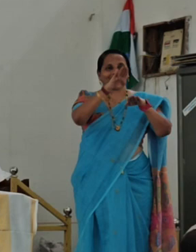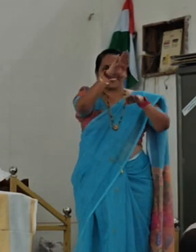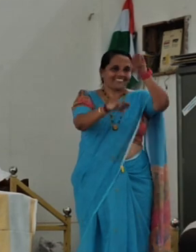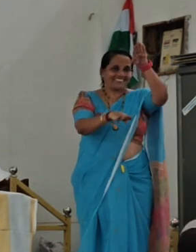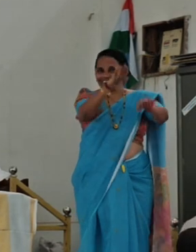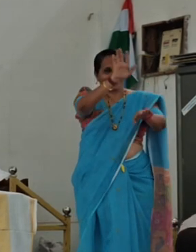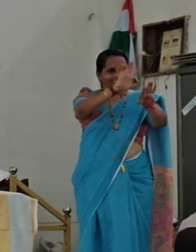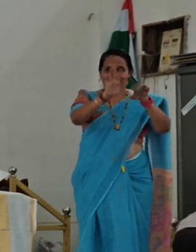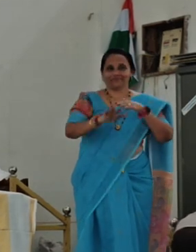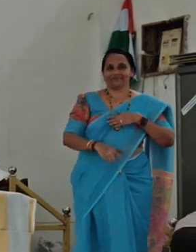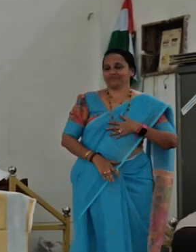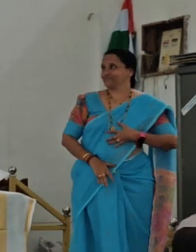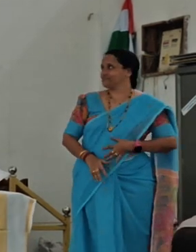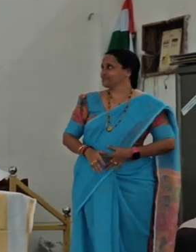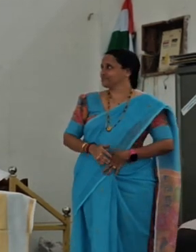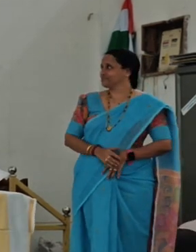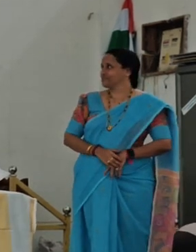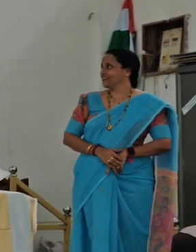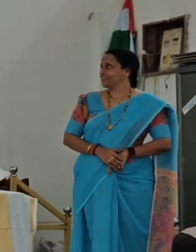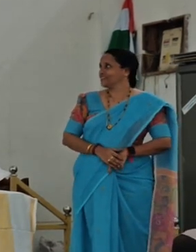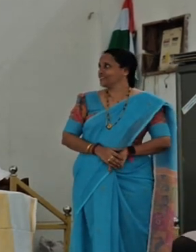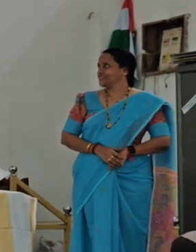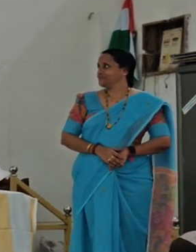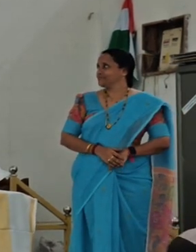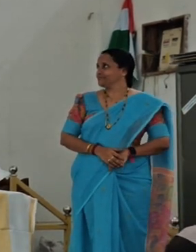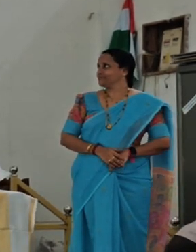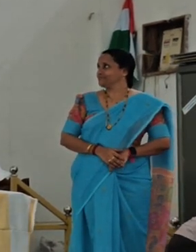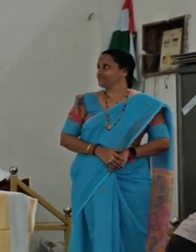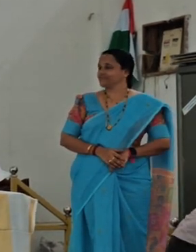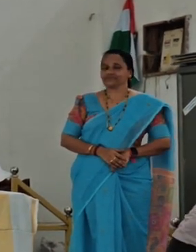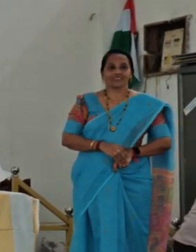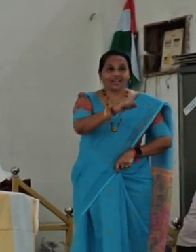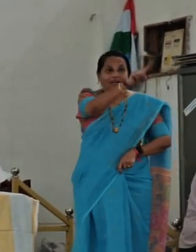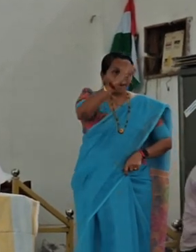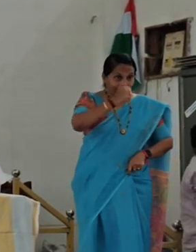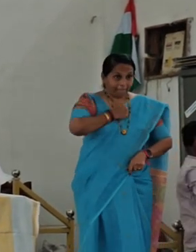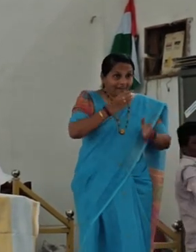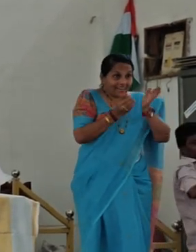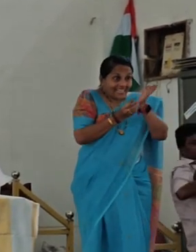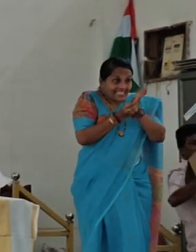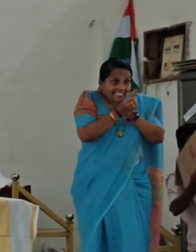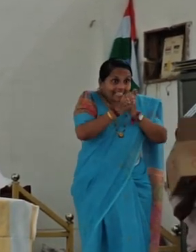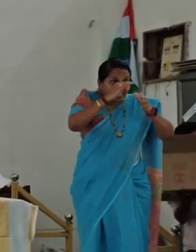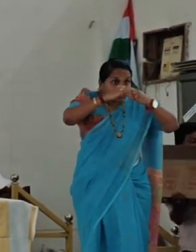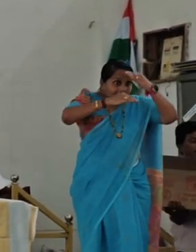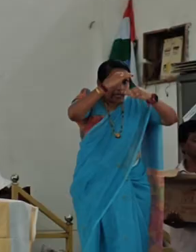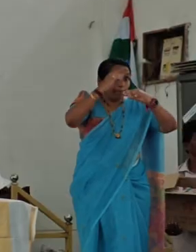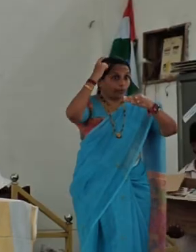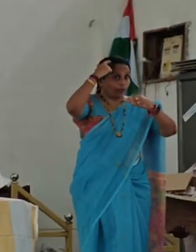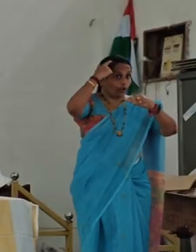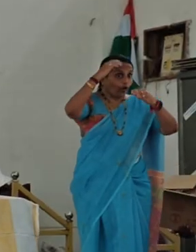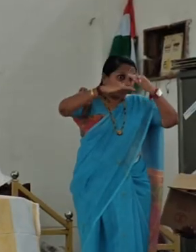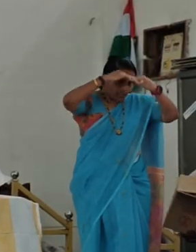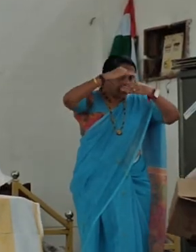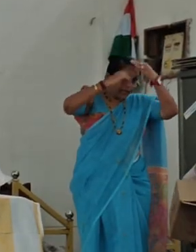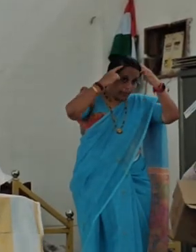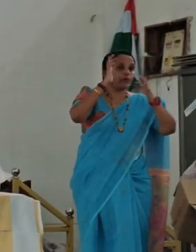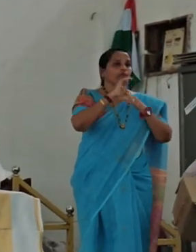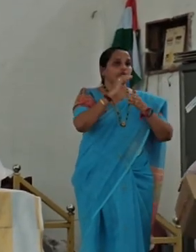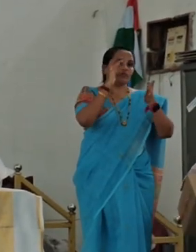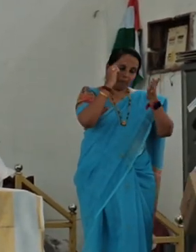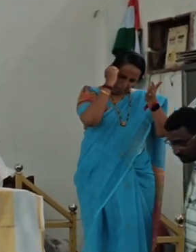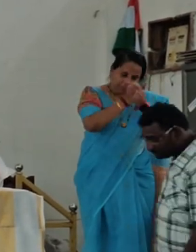సమానమే కాబట్టి మనకల్లా మనకున్న స్కిల్స్ని ఇంప్రూవ్ చేసుకొని నాలెడ్జ్ ఇంప్రూవ్ చేసుకోవడం ఒకటే ఇక్కడ